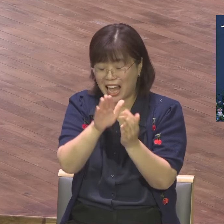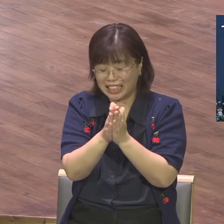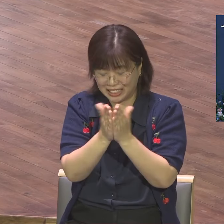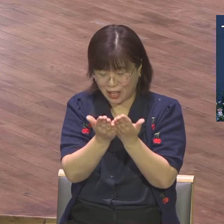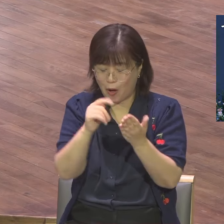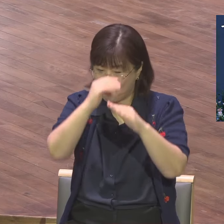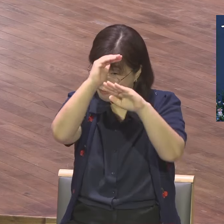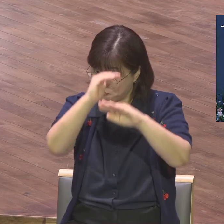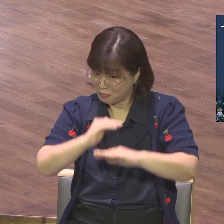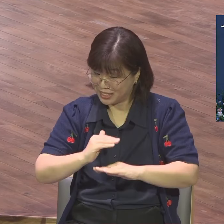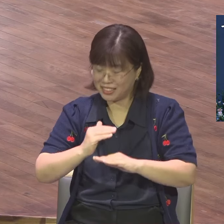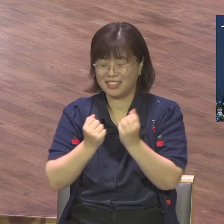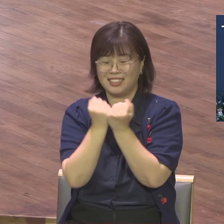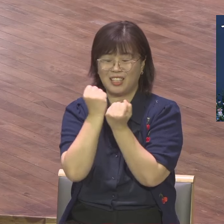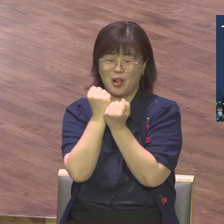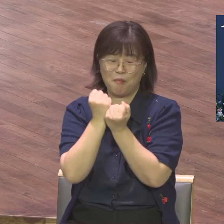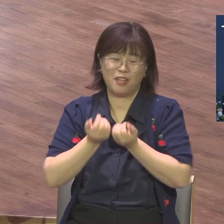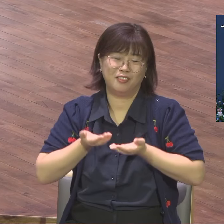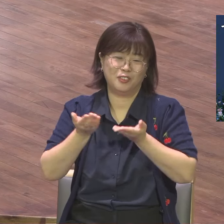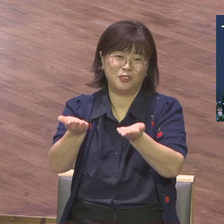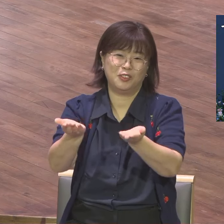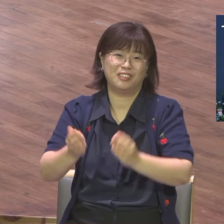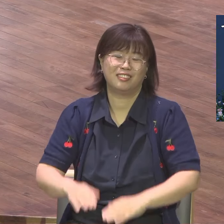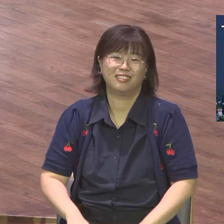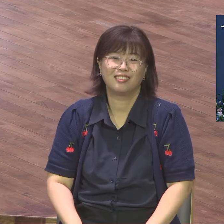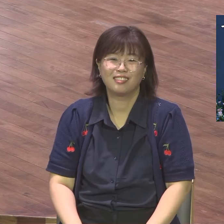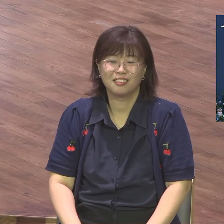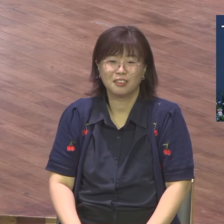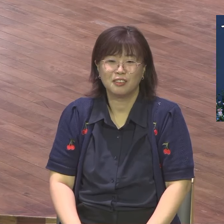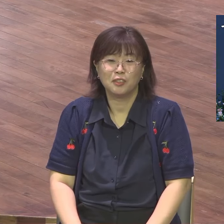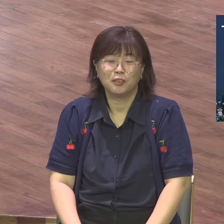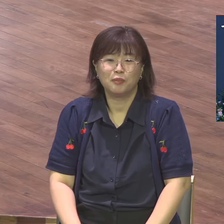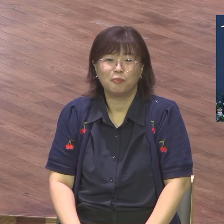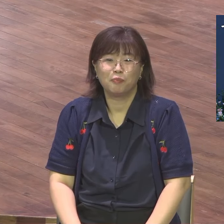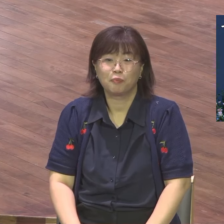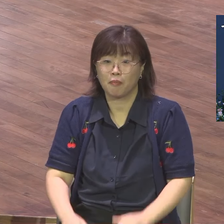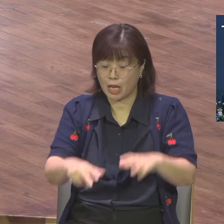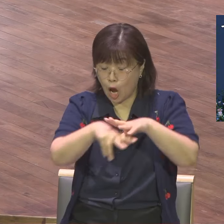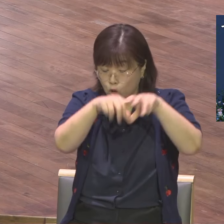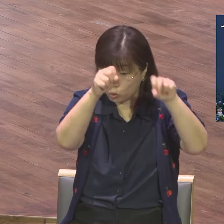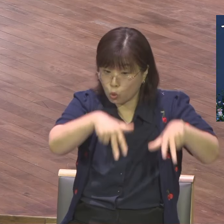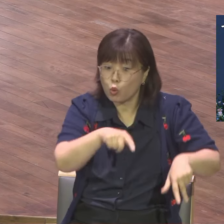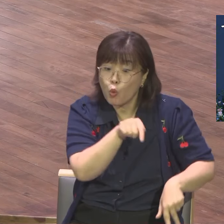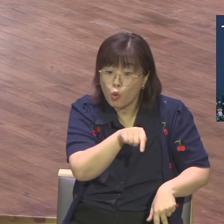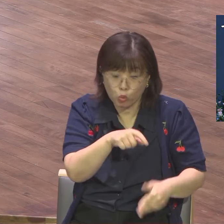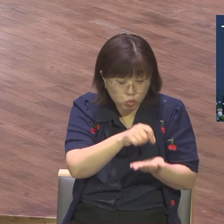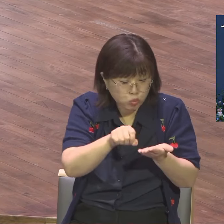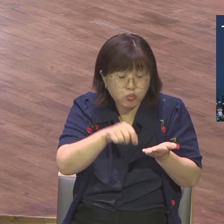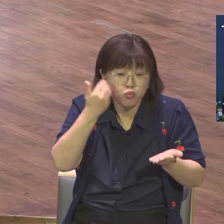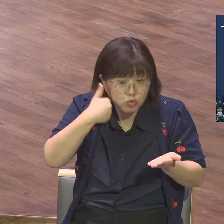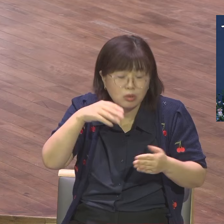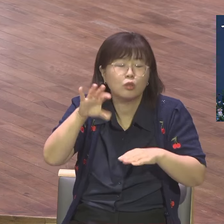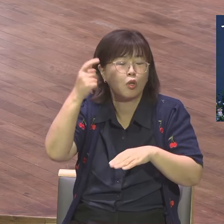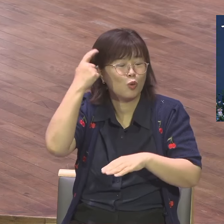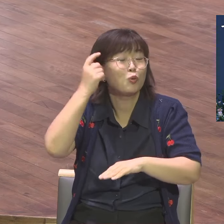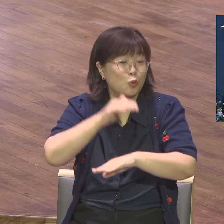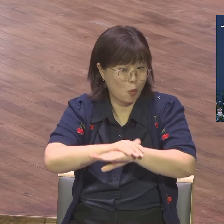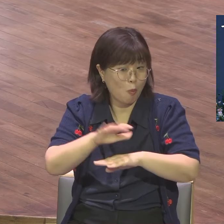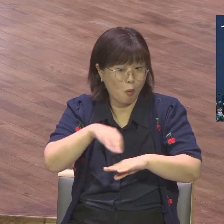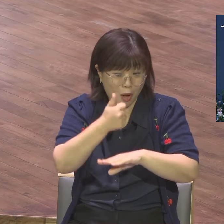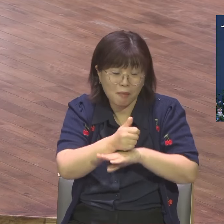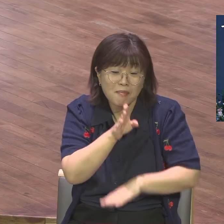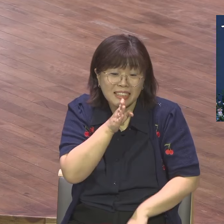살펴보겠습니다. 아가서도 이 전도서와 마찬가지로 솔로몬이 그렇게 기록한